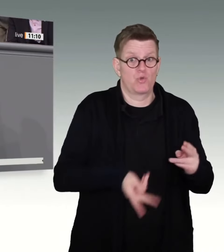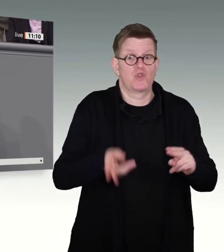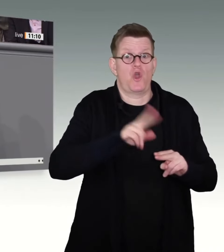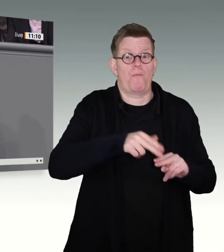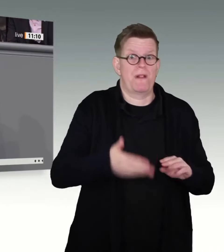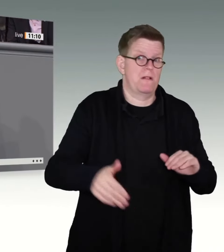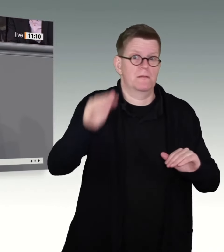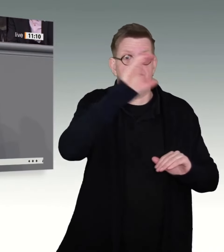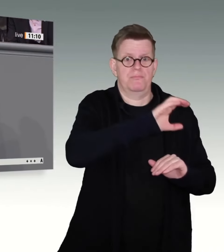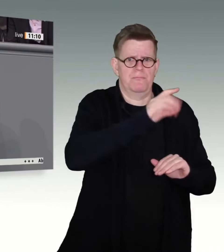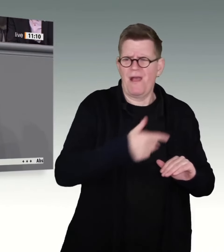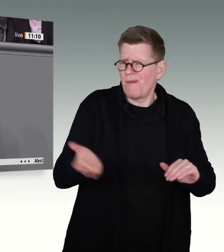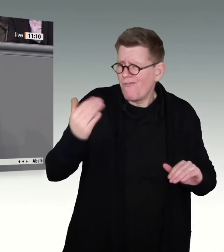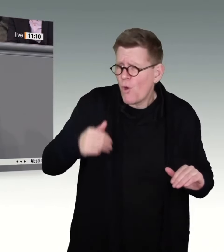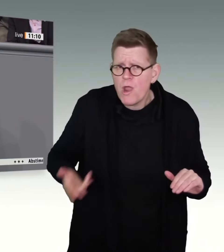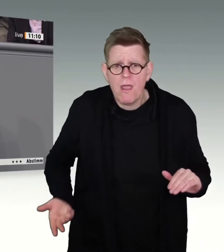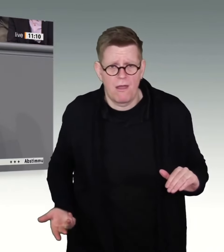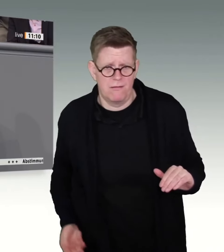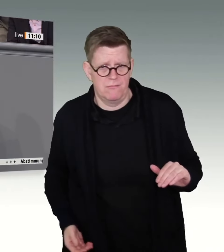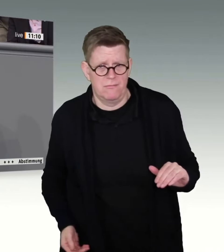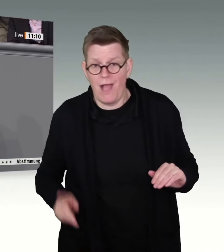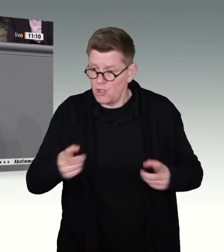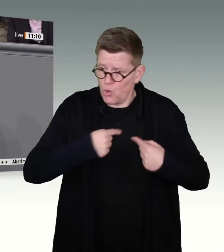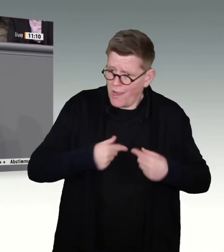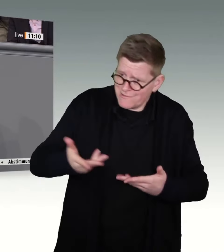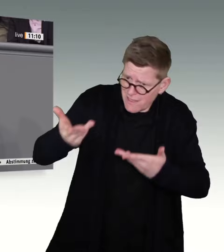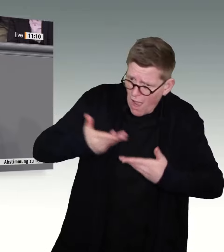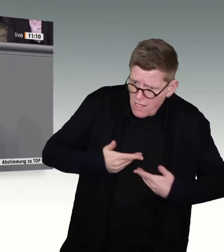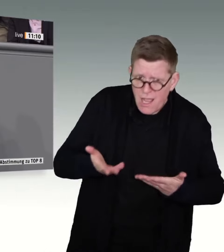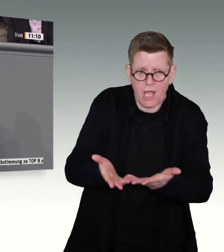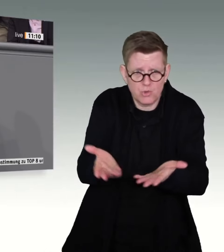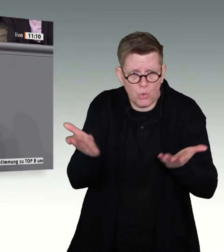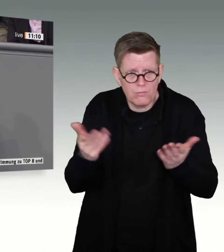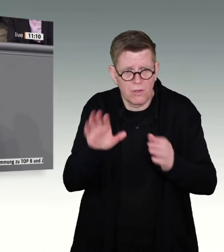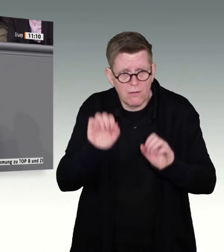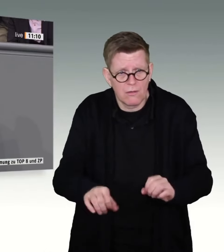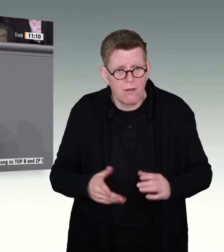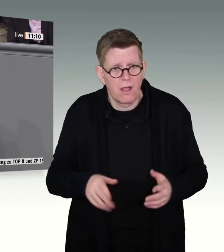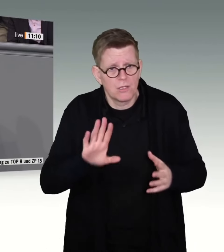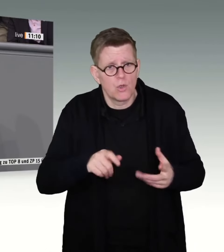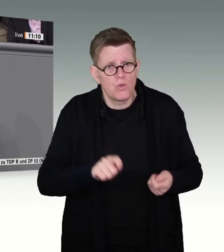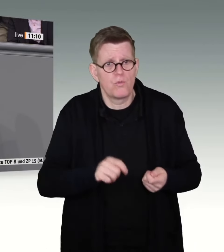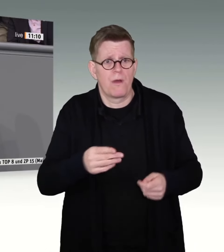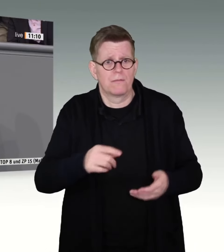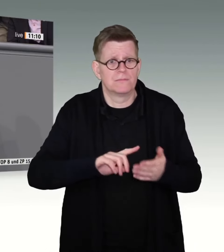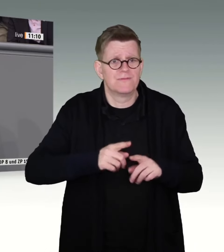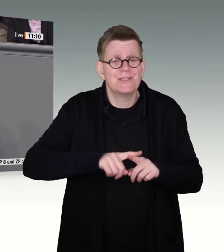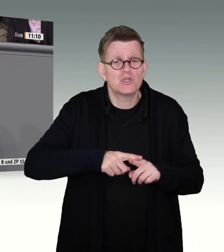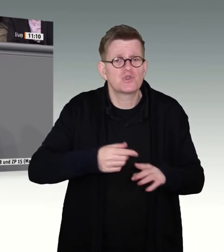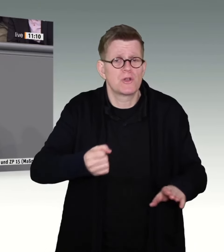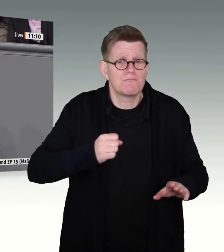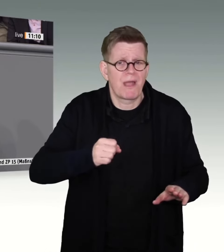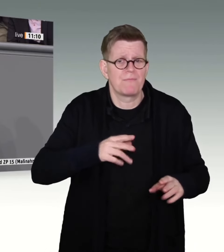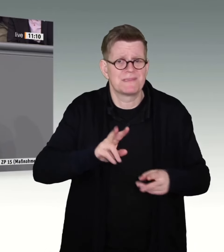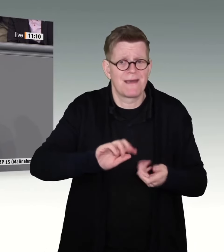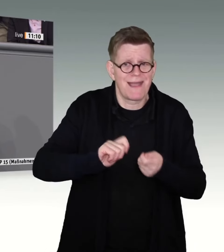frage mich, wo soll das alles herkommen? Also, ich lade Sie sehr herzlich ein. Wir können gerne über eine Reform der Schuldenbremse reden. Weil zur